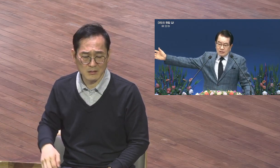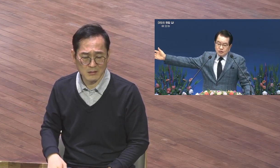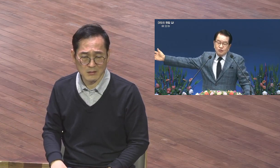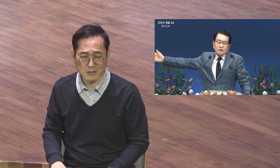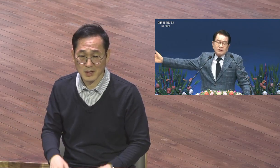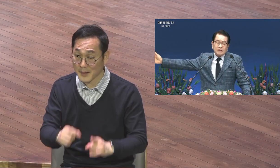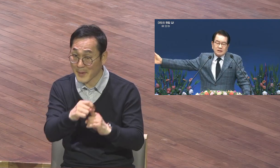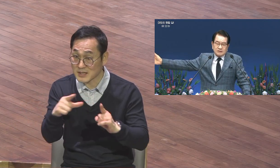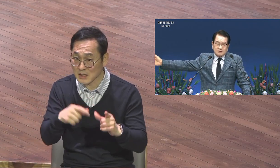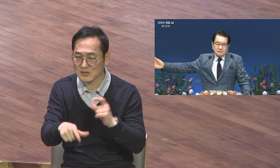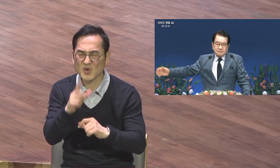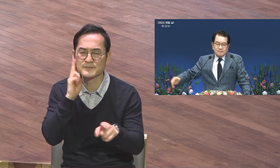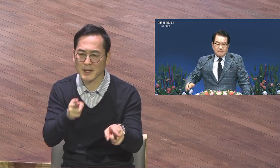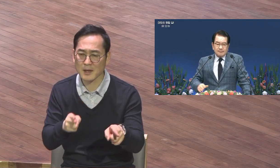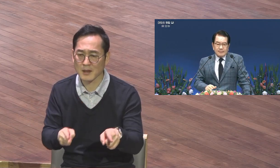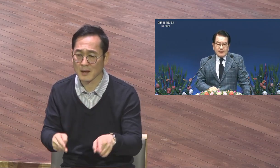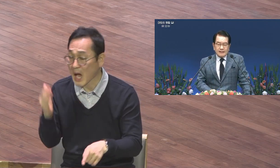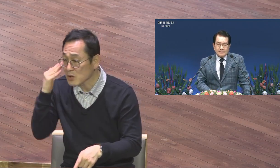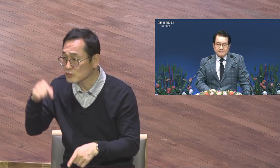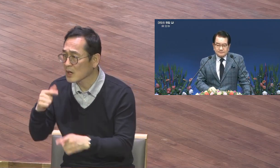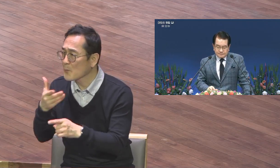모르는데 중동이 어떻게 알겠어요.